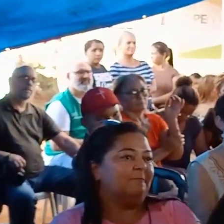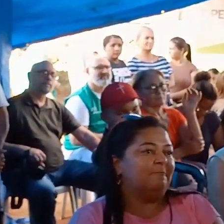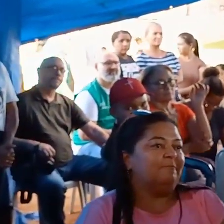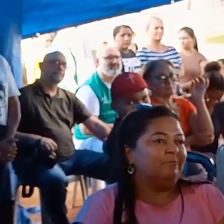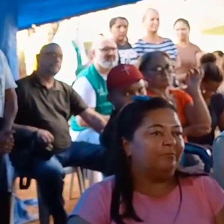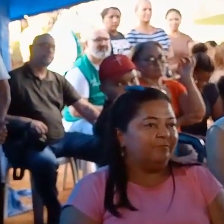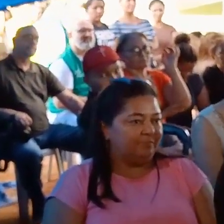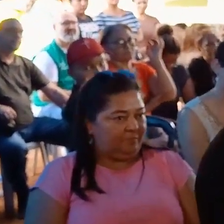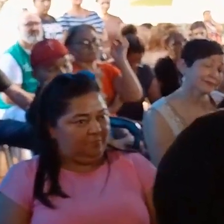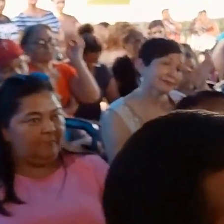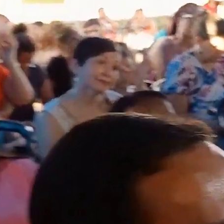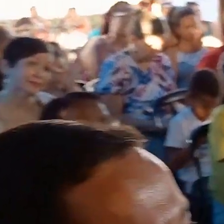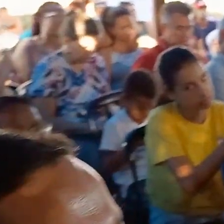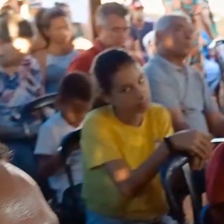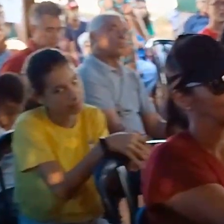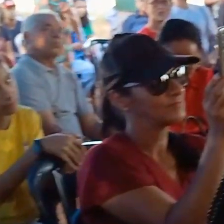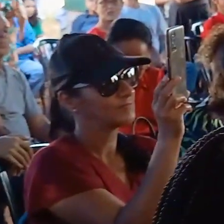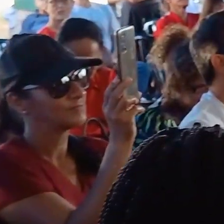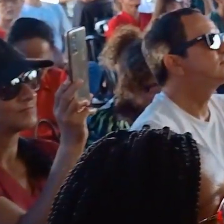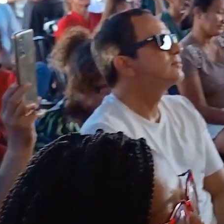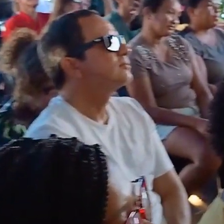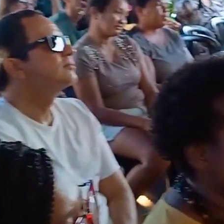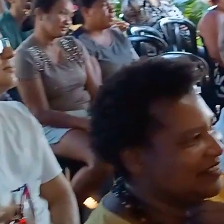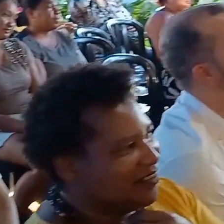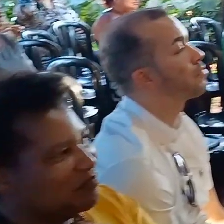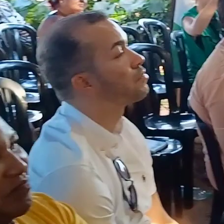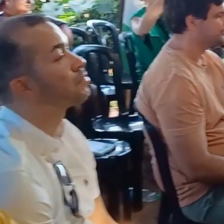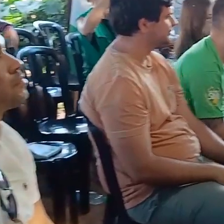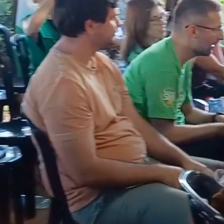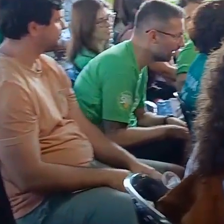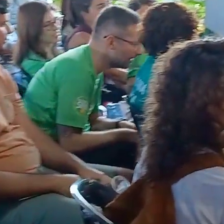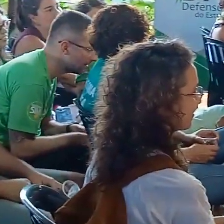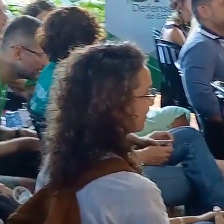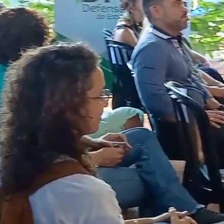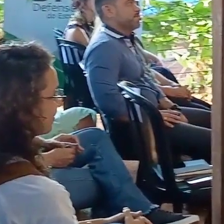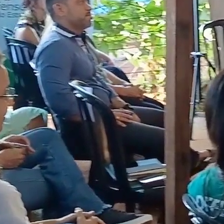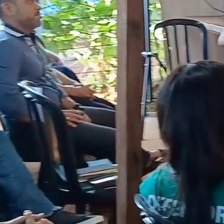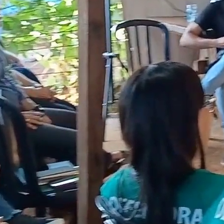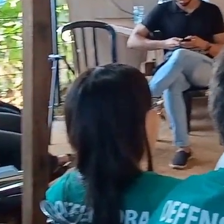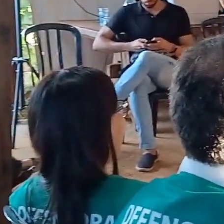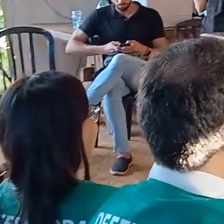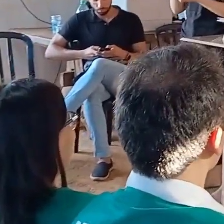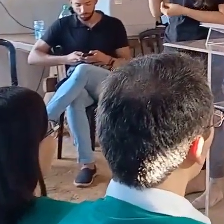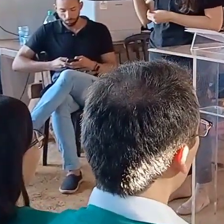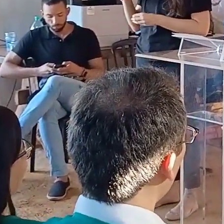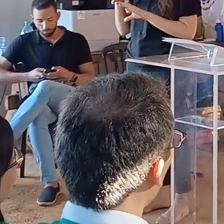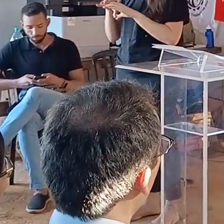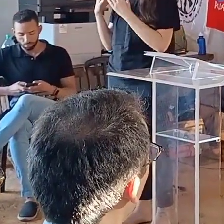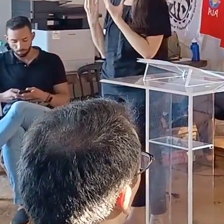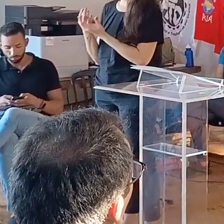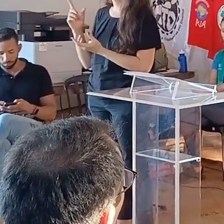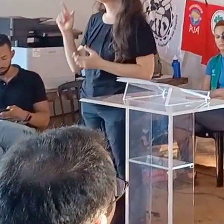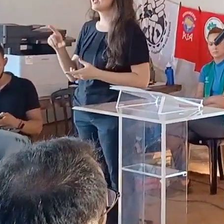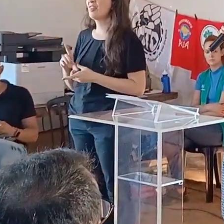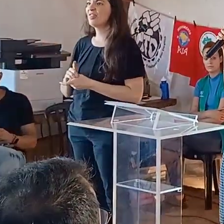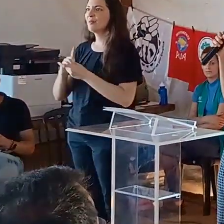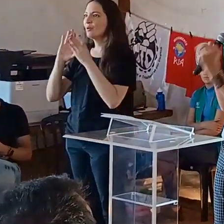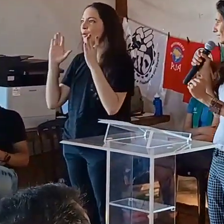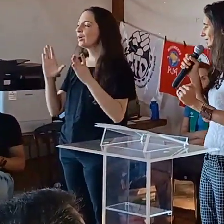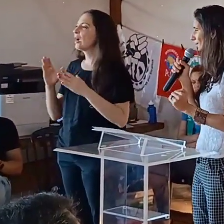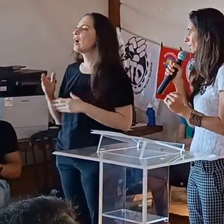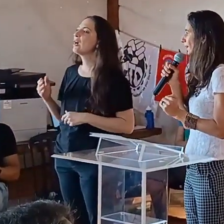E conferência nós já participamos, né? Sabemos como que é. Democrático, participativo,